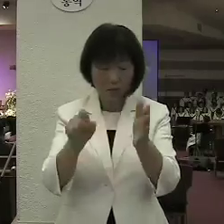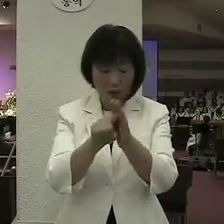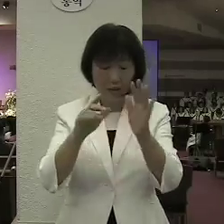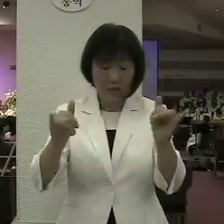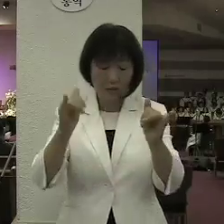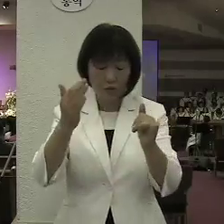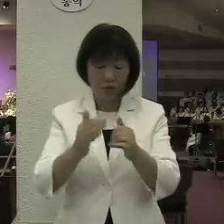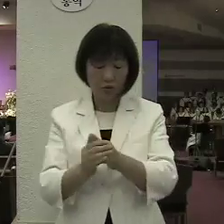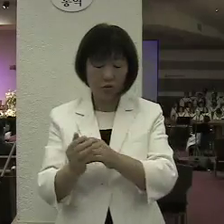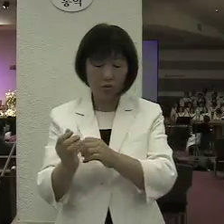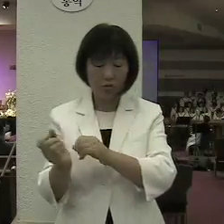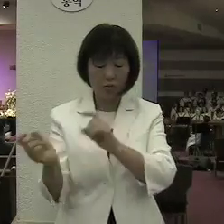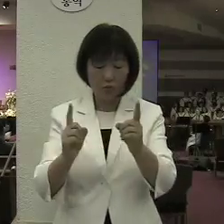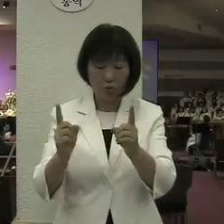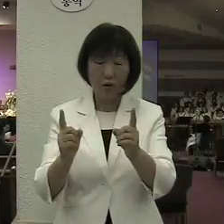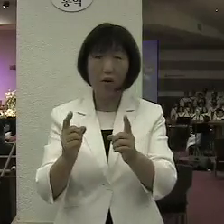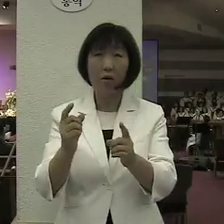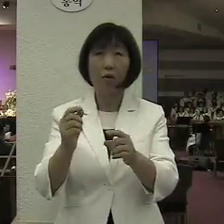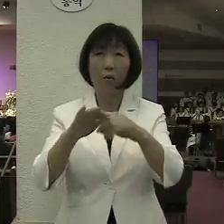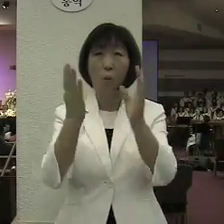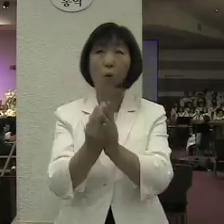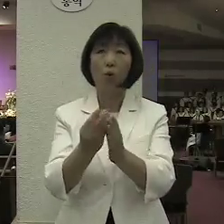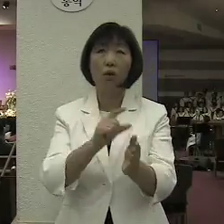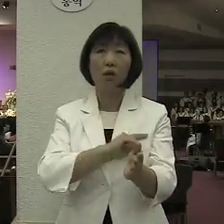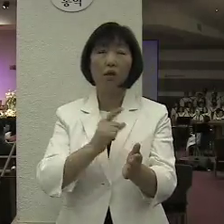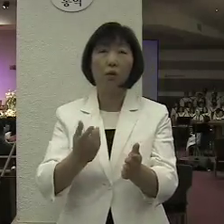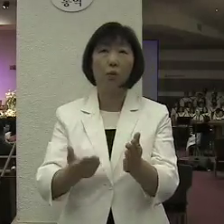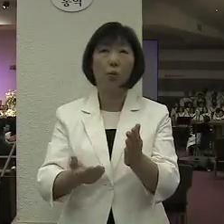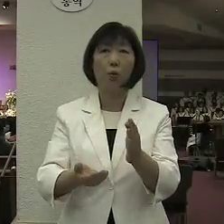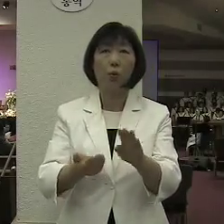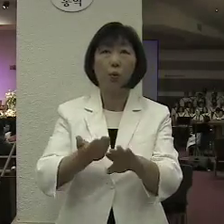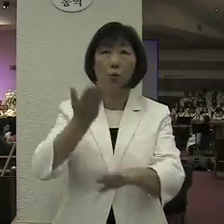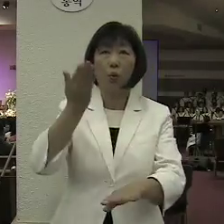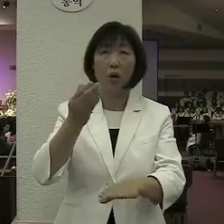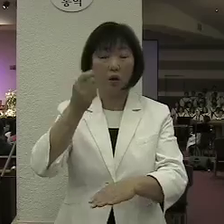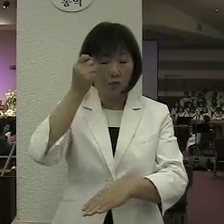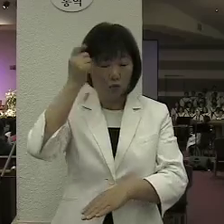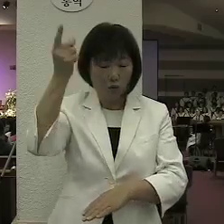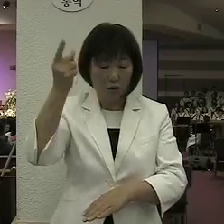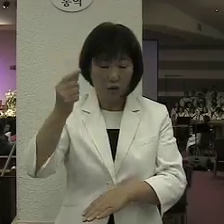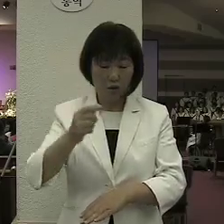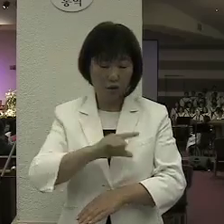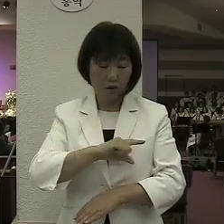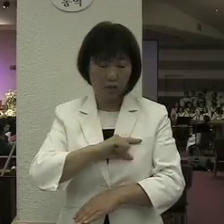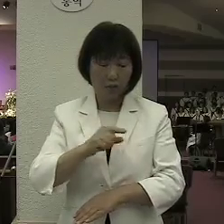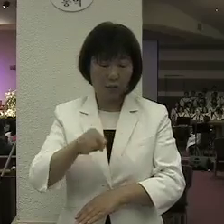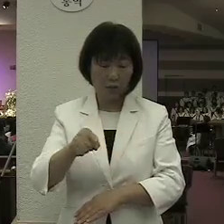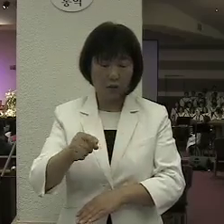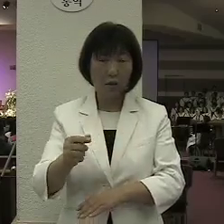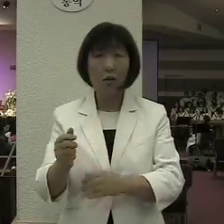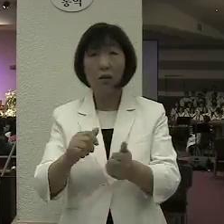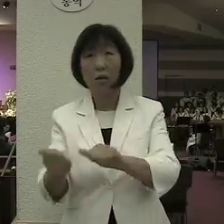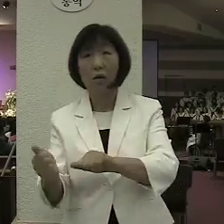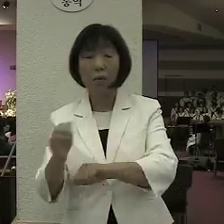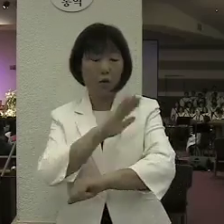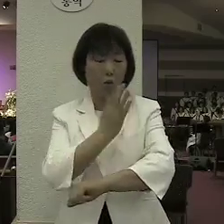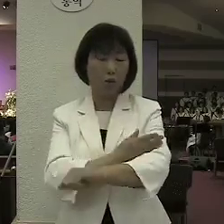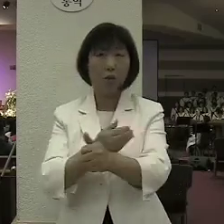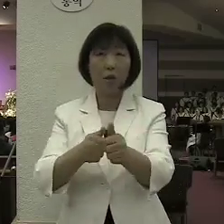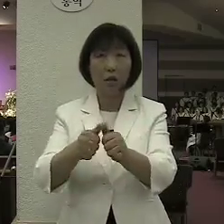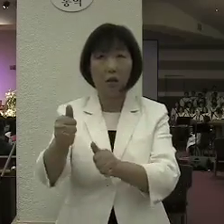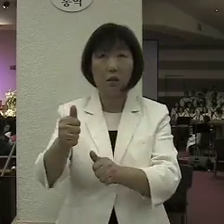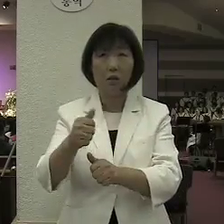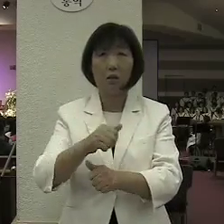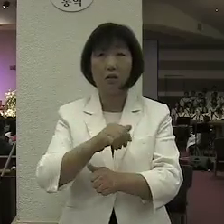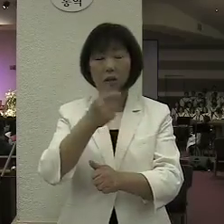어렵지만 요한계시록의 메시지는 이렇게 합당하신 어린 양으로 말미암아 하나님 아버지께로 나갈 수 있는 길이 뻥 뚫렸기